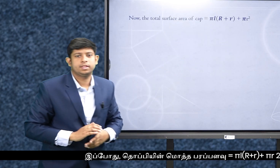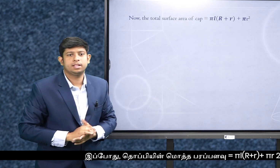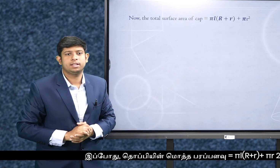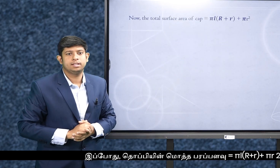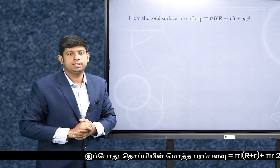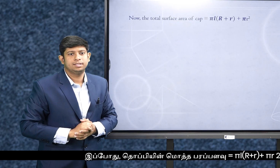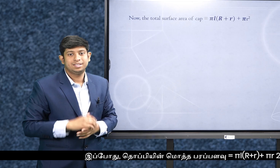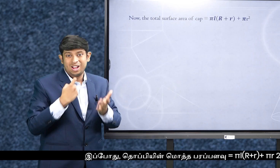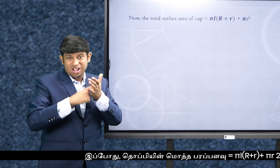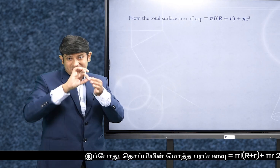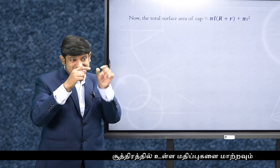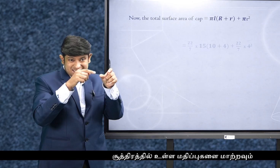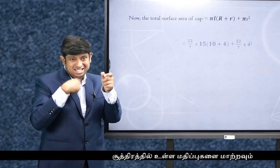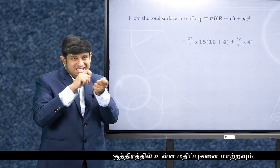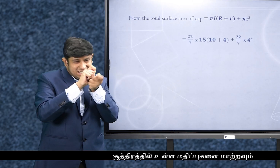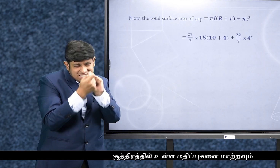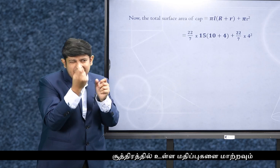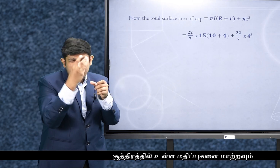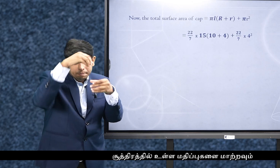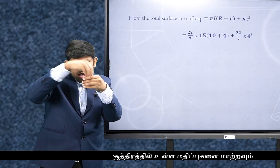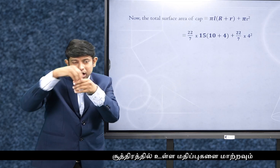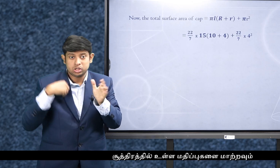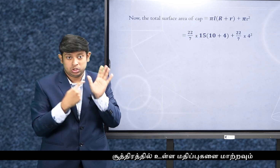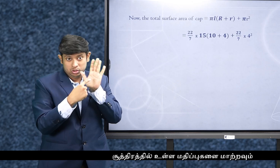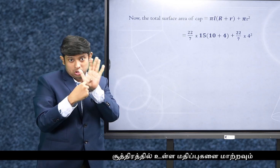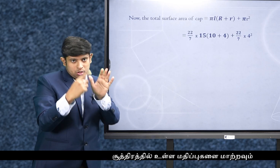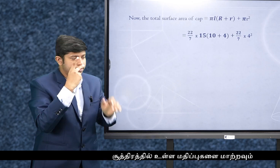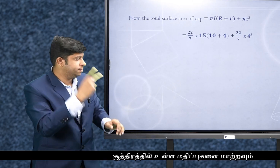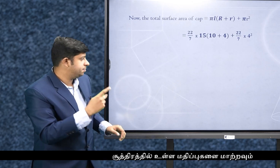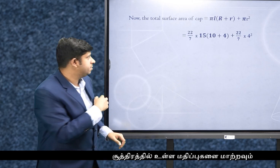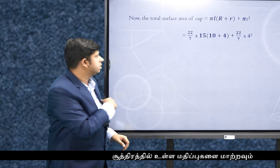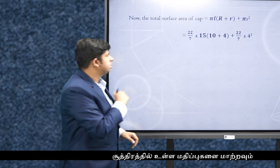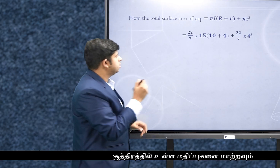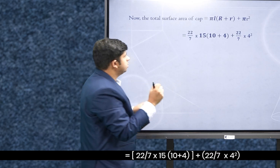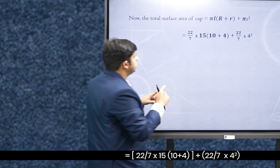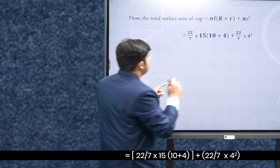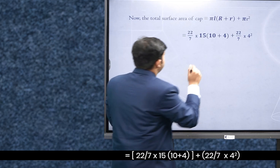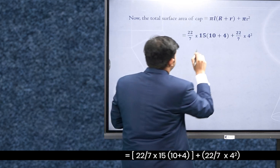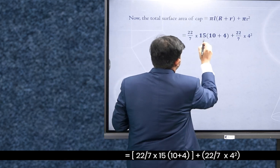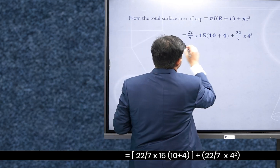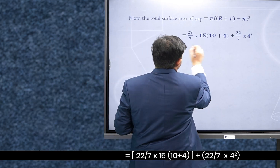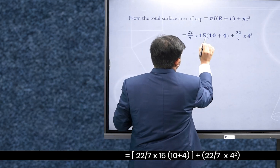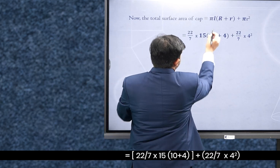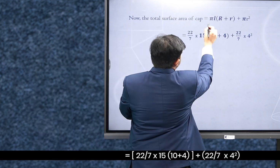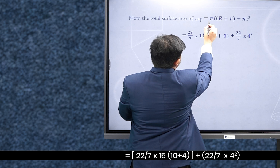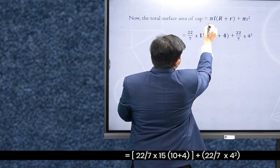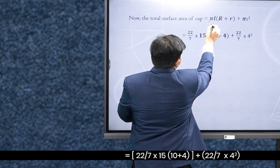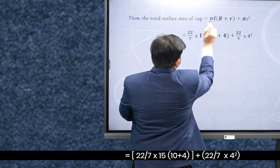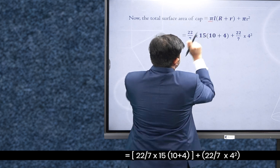ஆர் மேலிலக்கு 2. சூத்திரத்தில் உள்ள மதிப்புகளை மாற்றவும். ஈடு 22 கீழ் 7